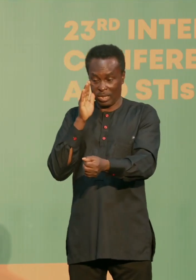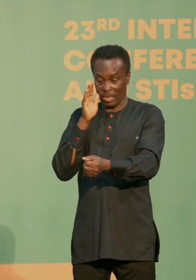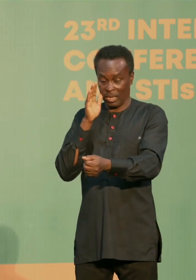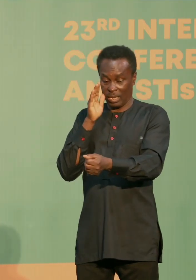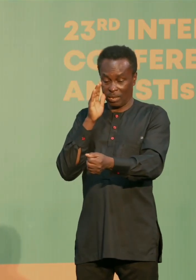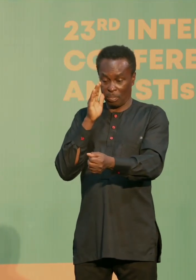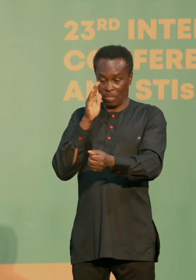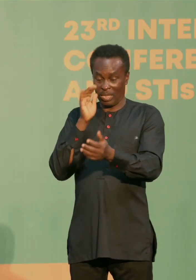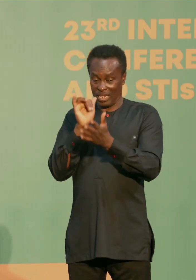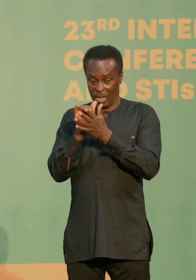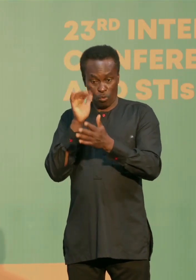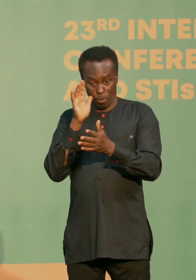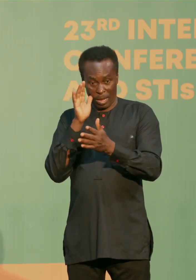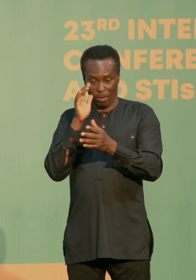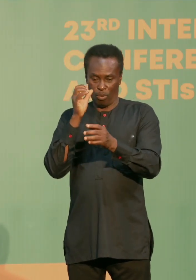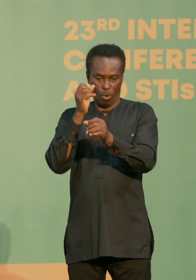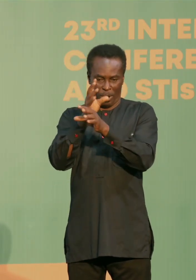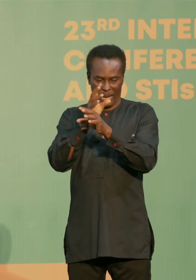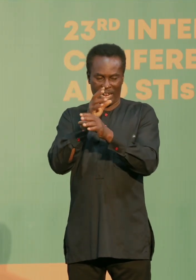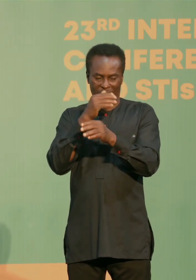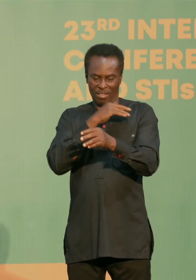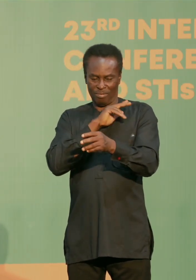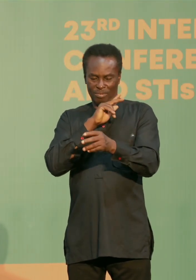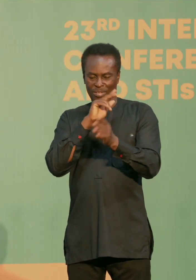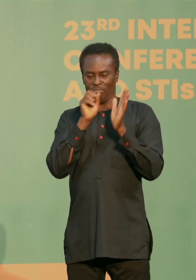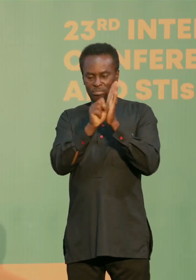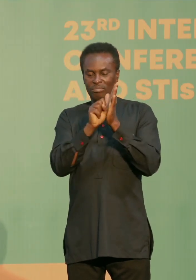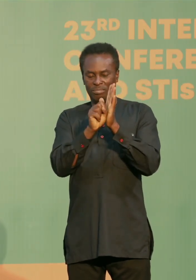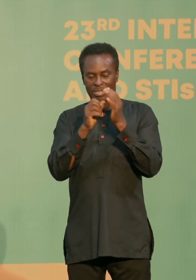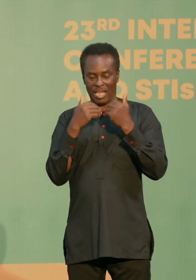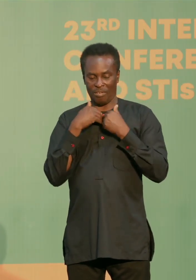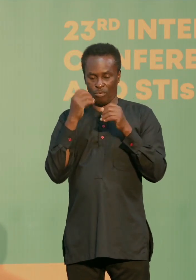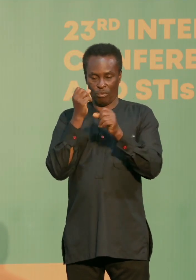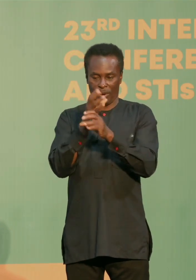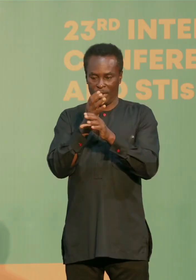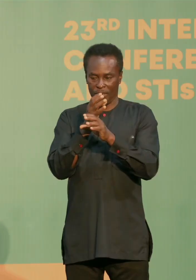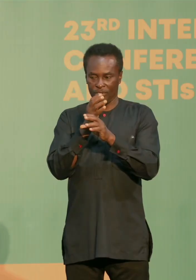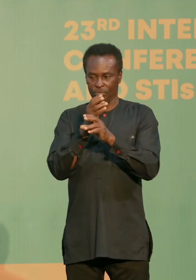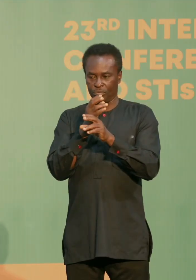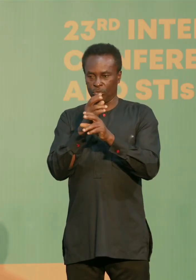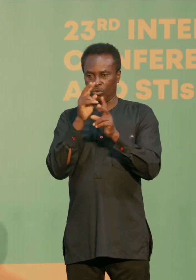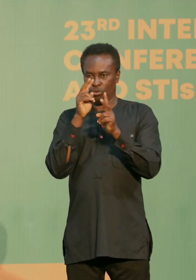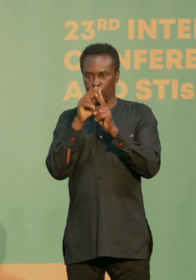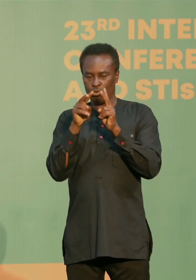de ces femmes ont été asymptomatiques. Donc, il est possible